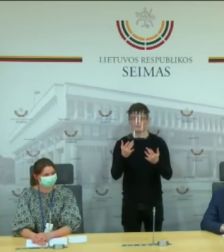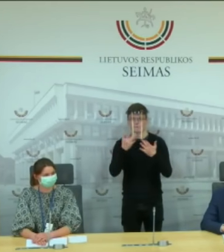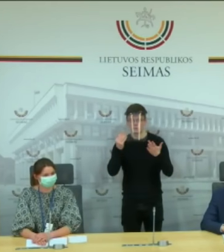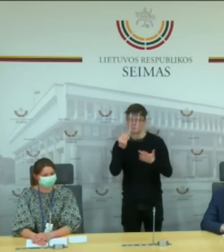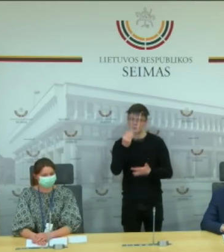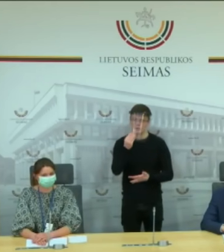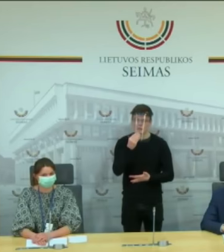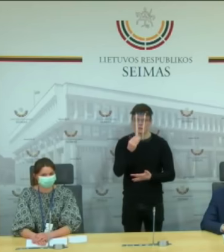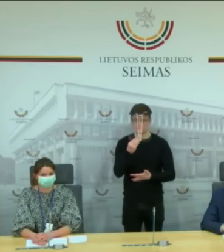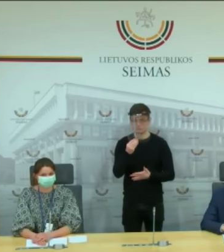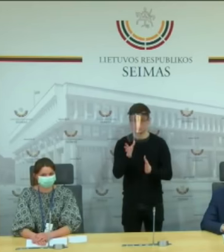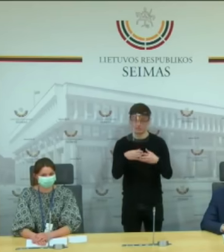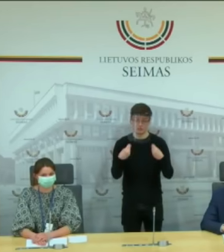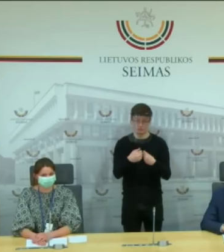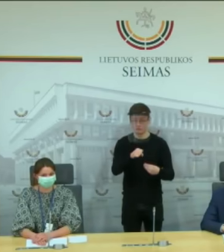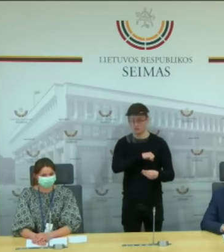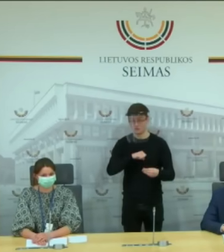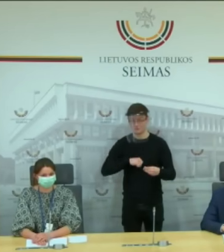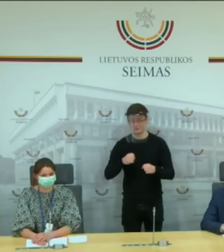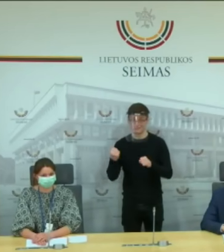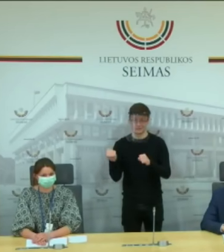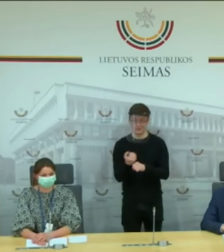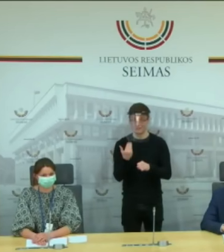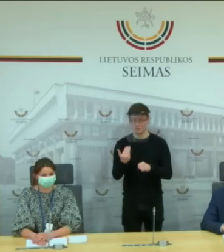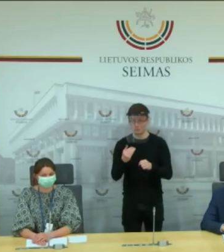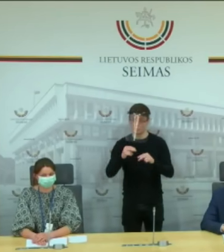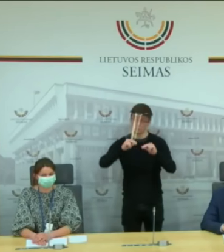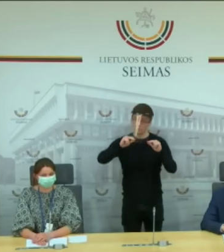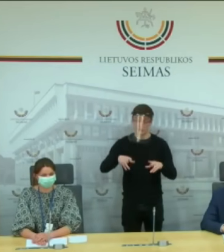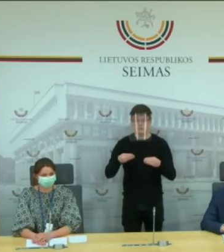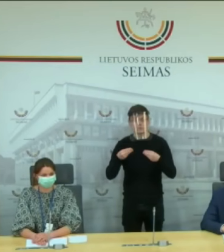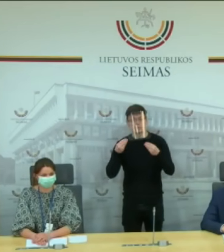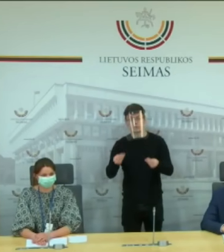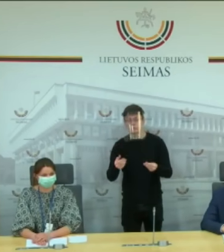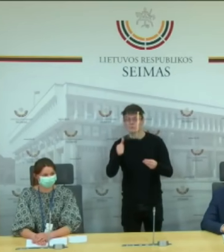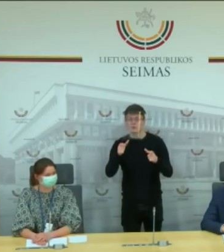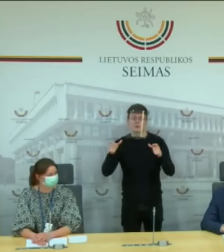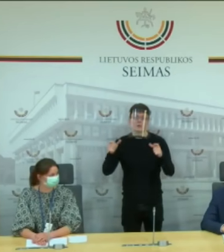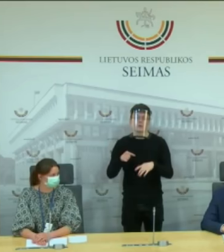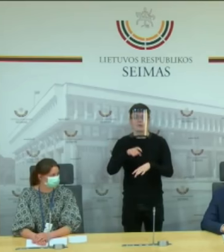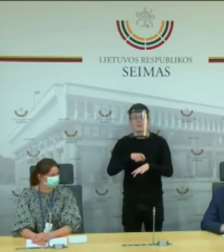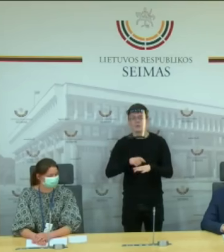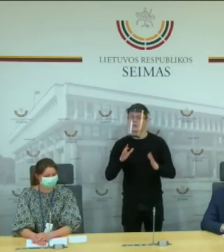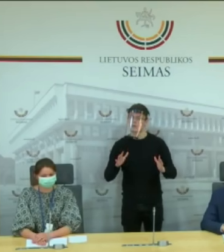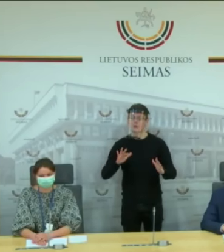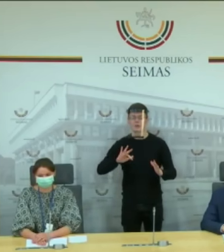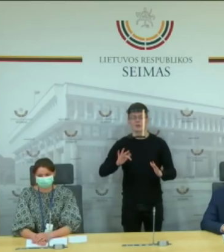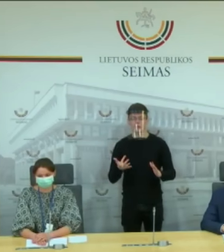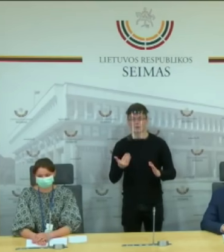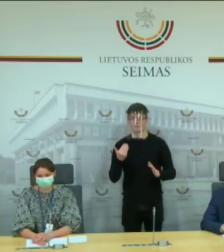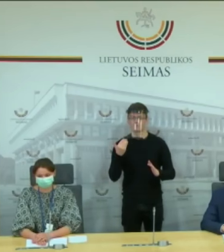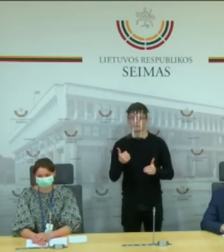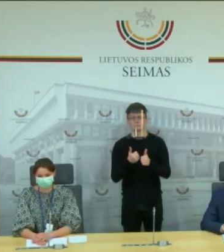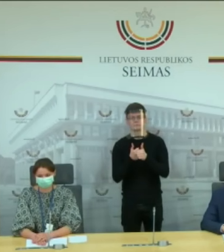šeimos gydytojai privalo tokiems žmonėms išduoti nedarbingumo pažymėjimus karantino laikotarpiu, jei ne, tai kokiu pagrindu